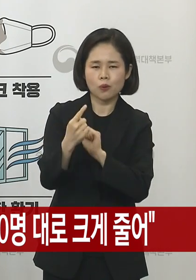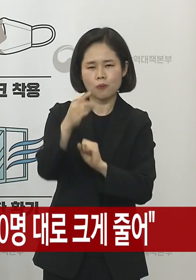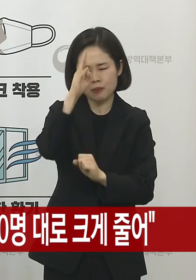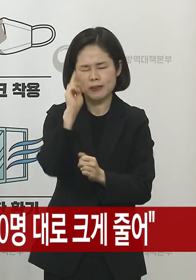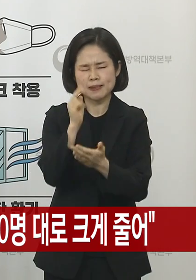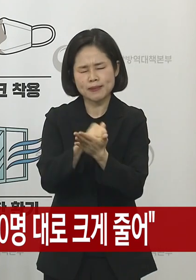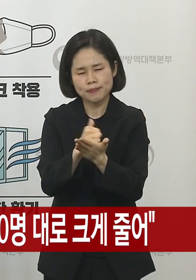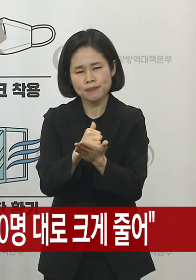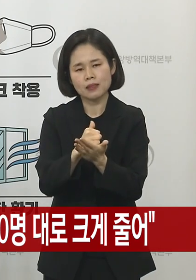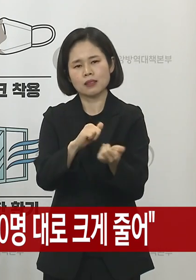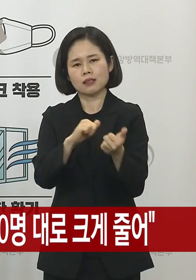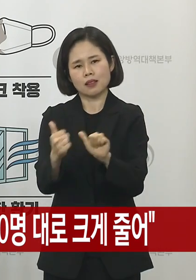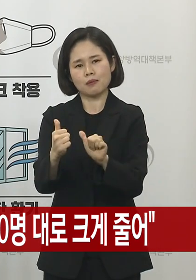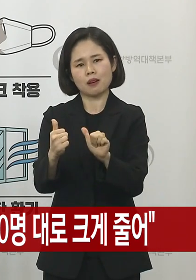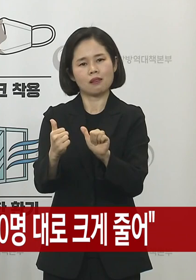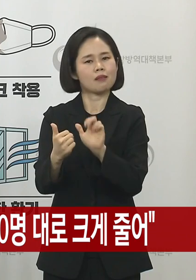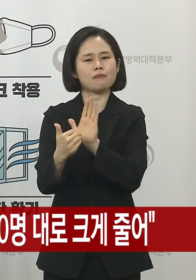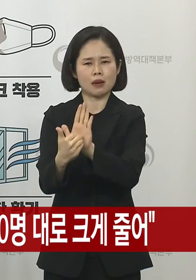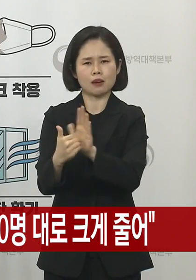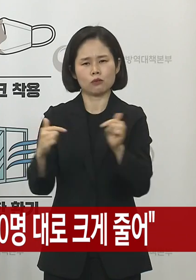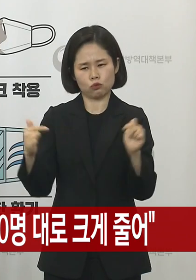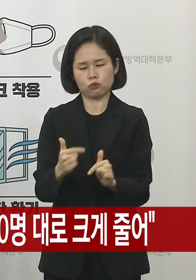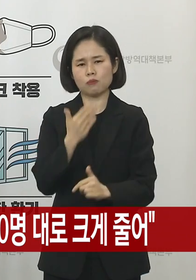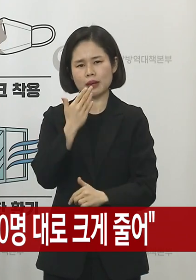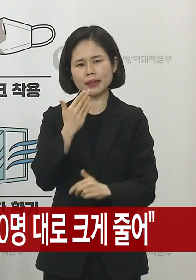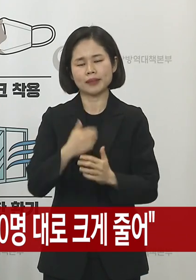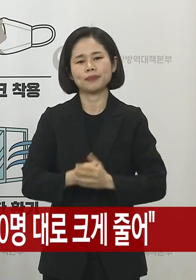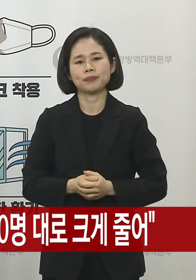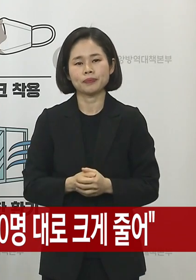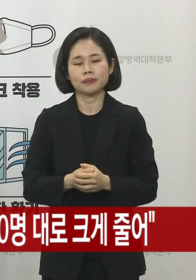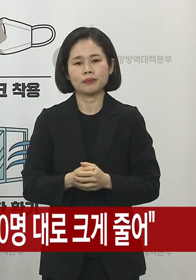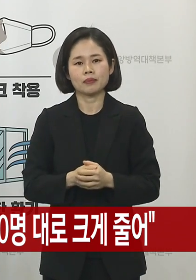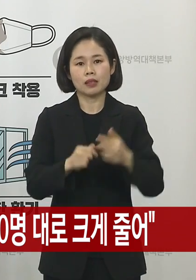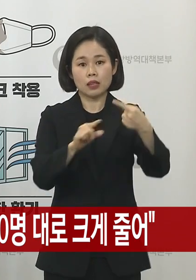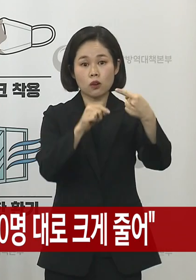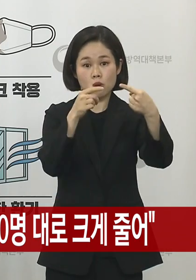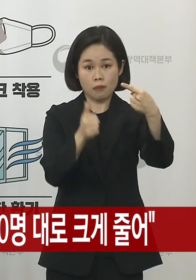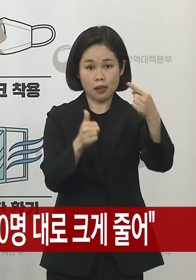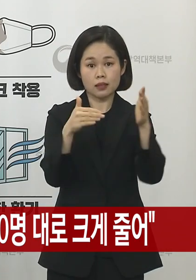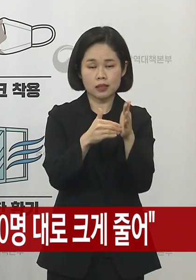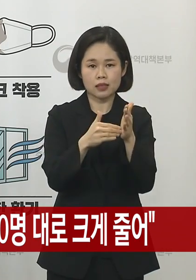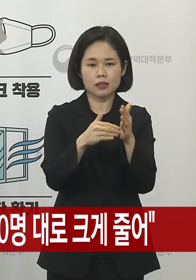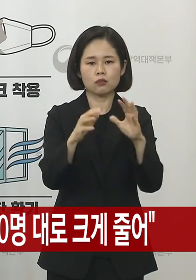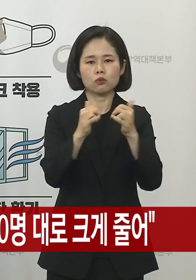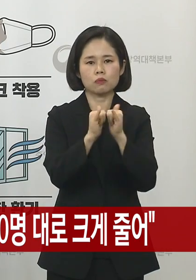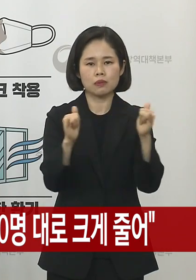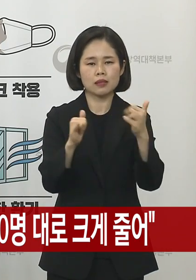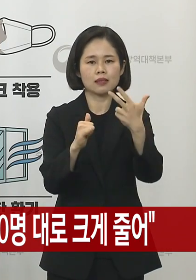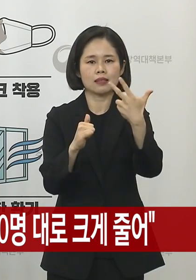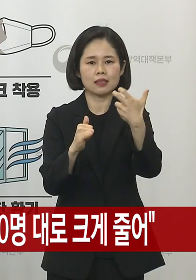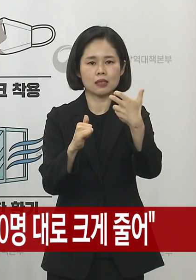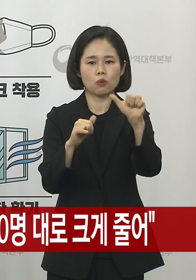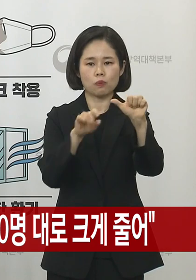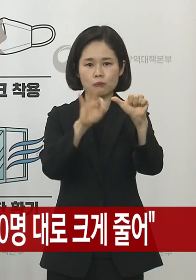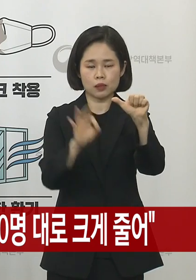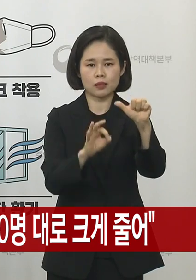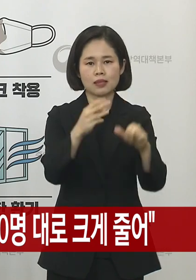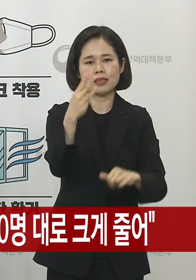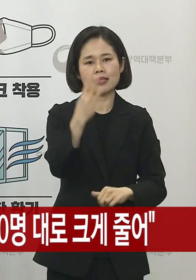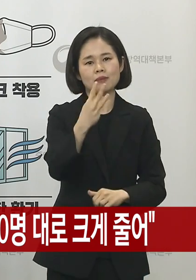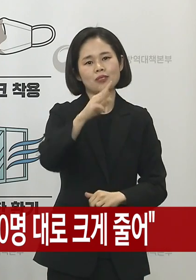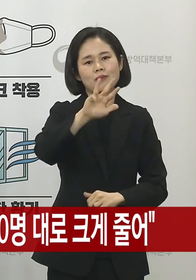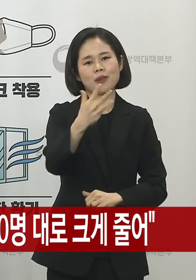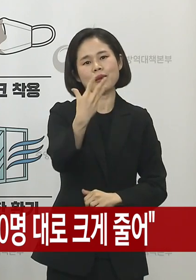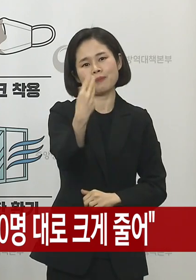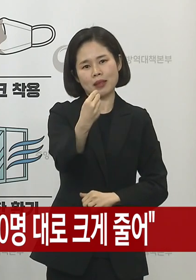크게 줄여준다는 것을 의미합니다. 1월 말까지는 전체 인구의 약 75%인 3,800만